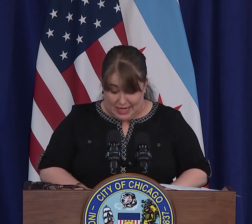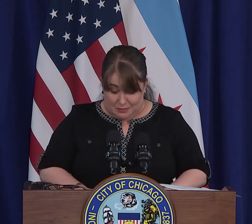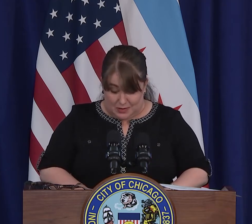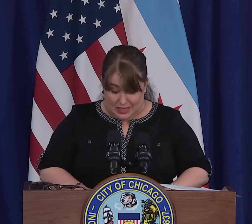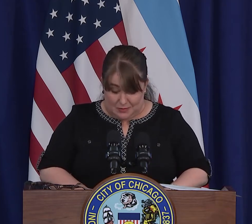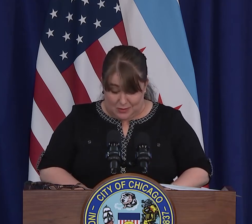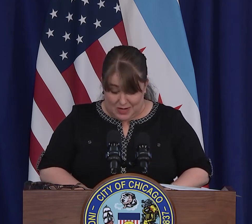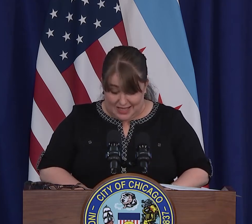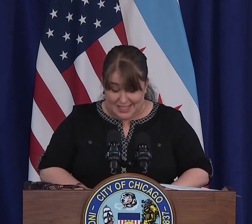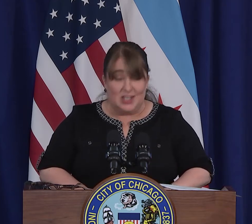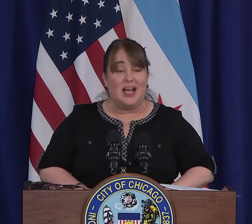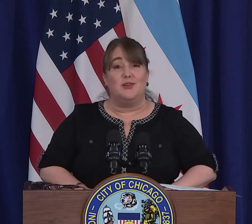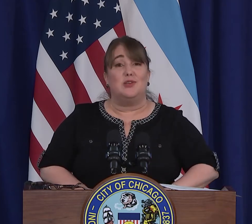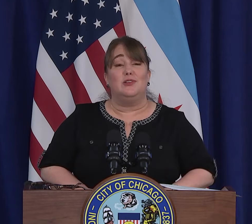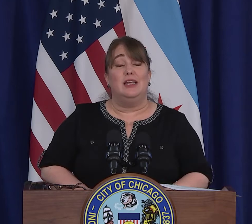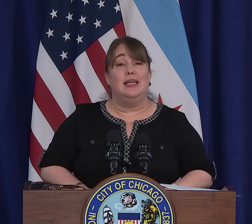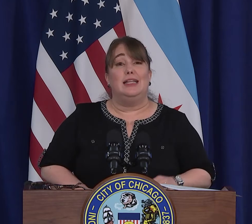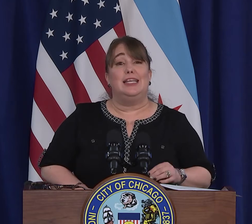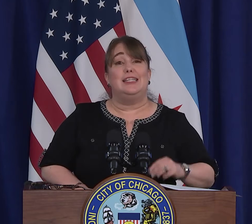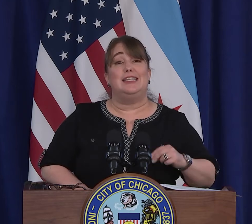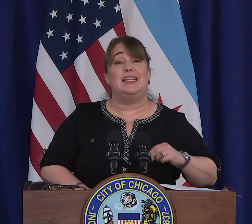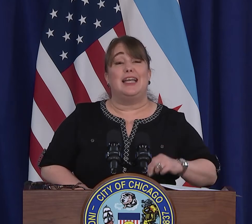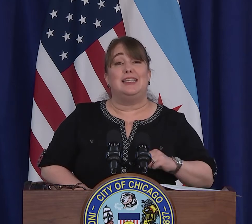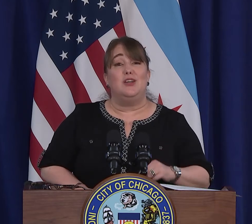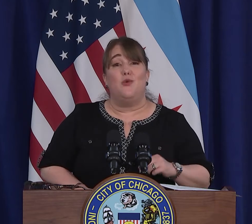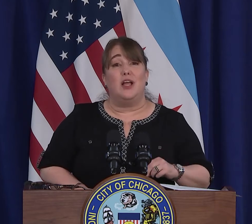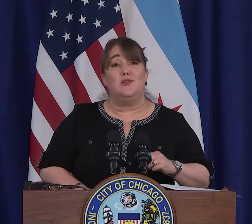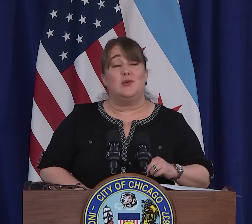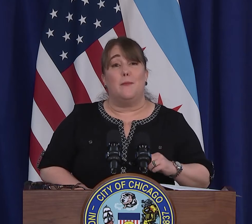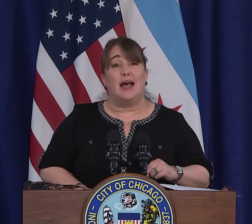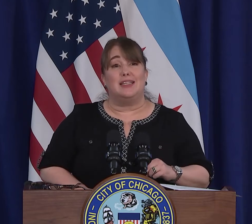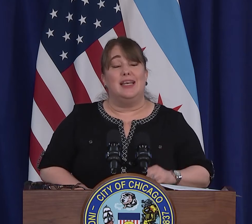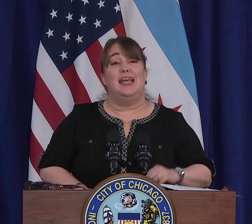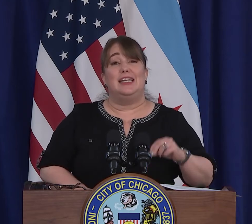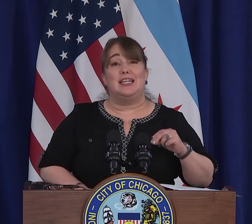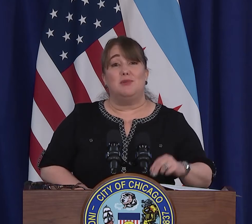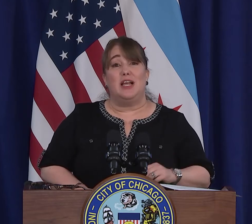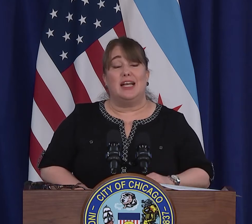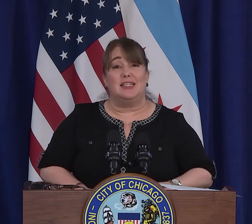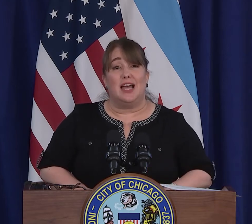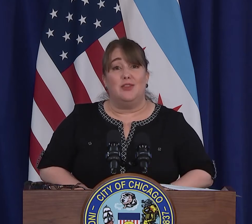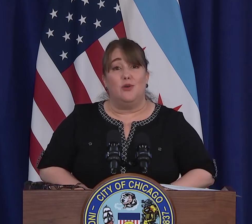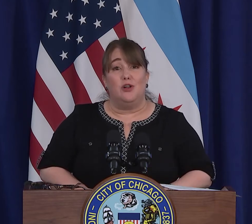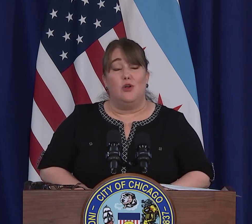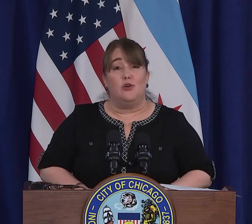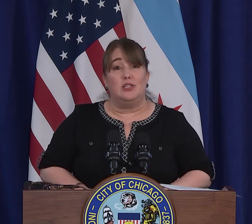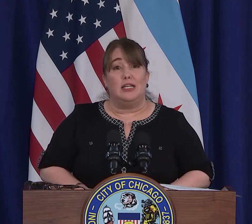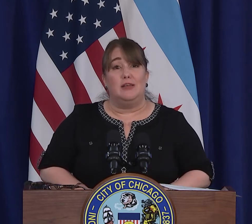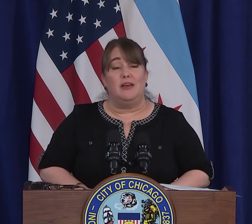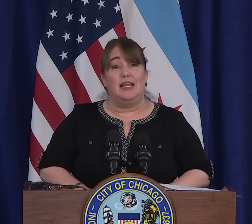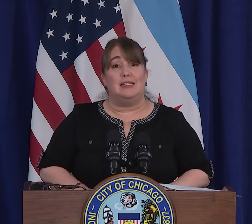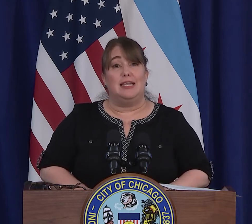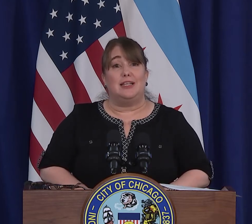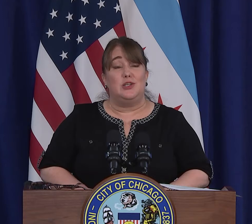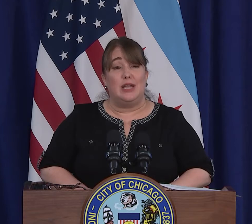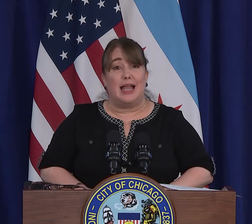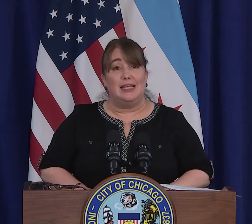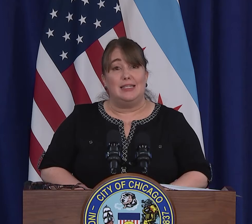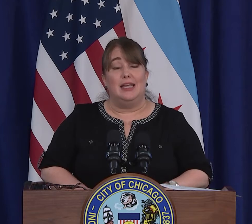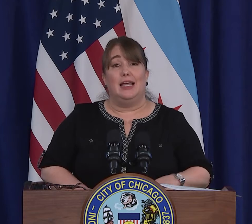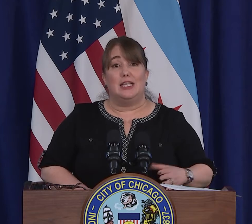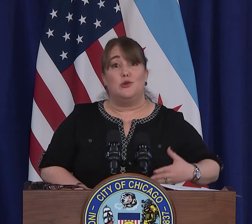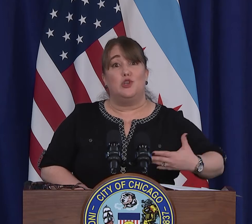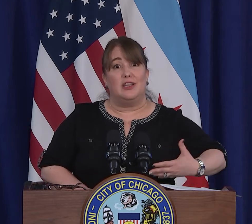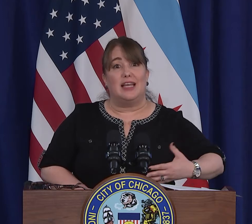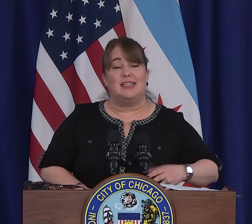70% de las personas vacunadas en Chicago tienen 65 años o más. Estamos alcanzando los niveles